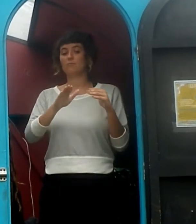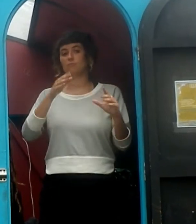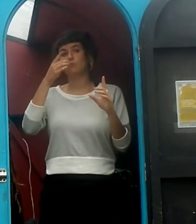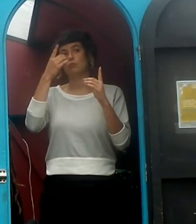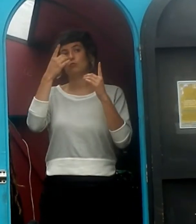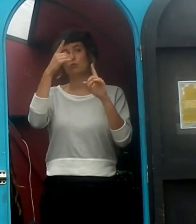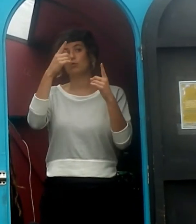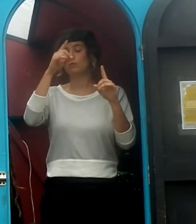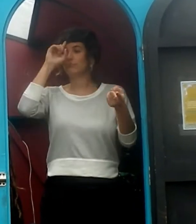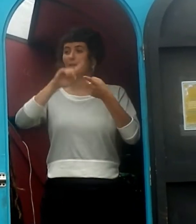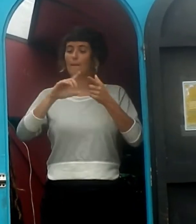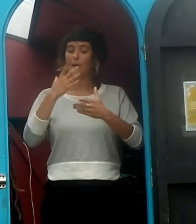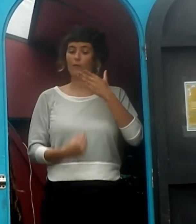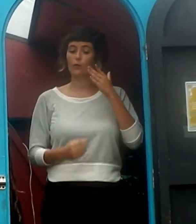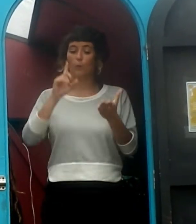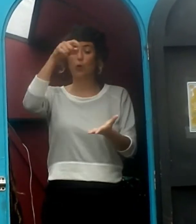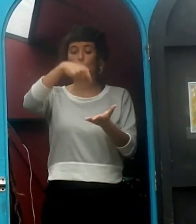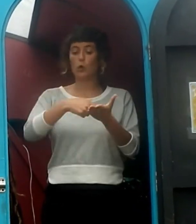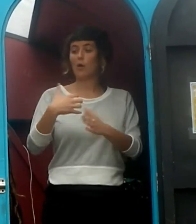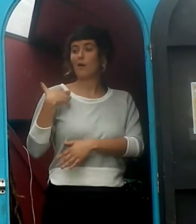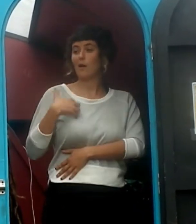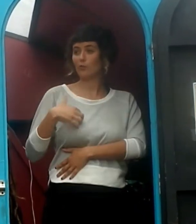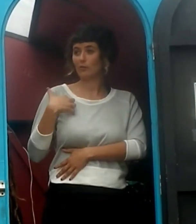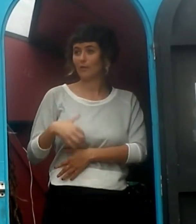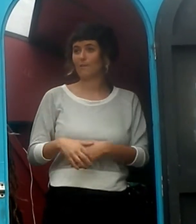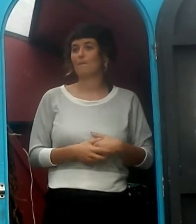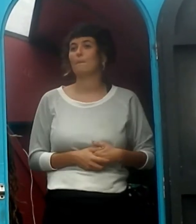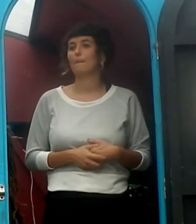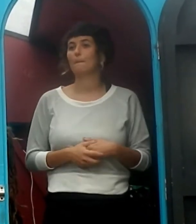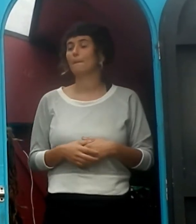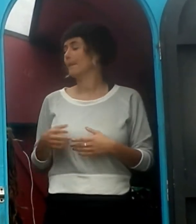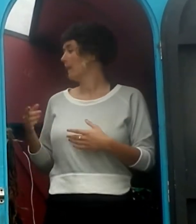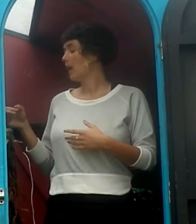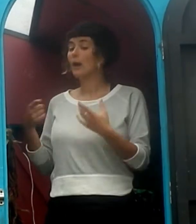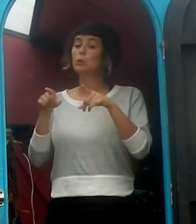pour l'avortement en Amérique latine et surtout en Argentine.